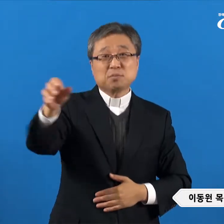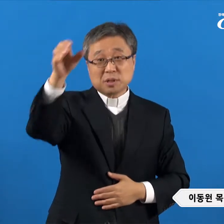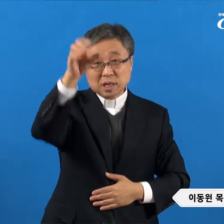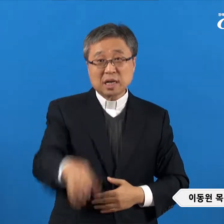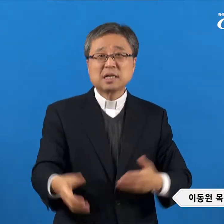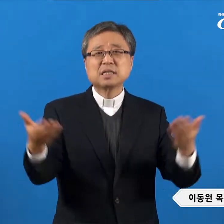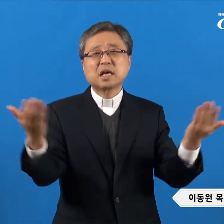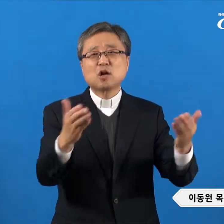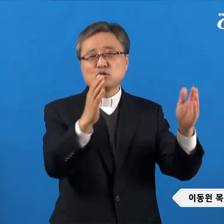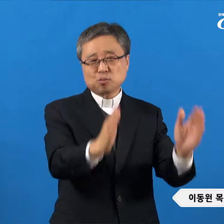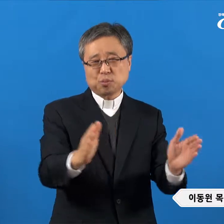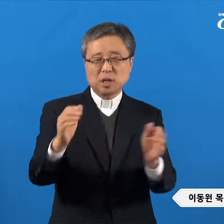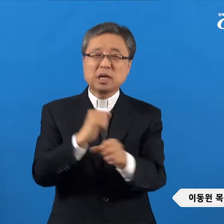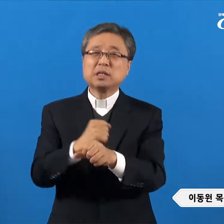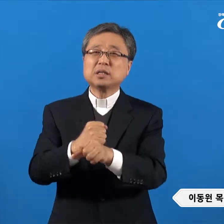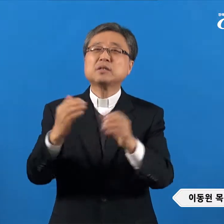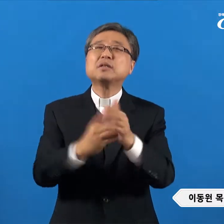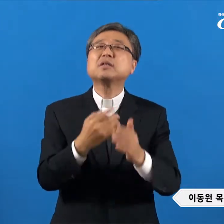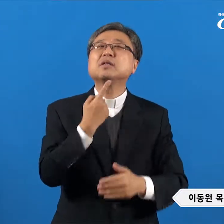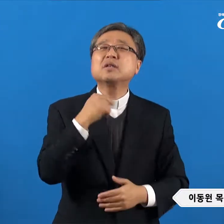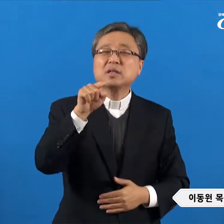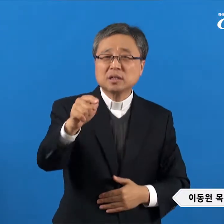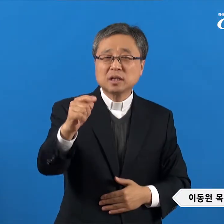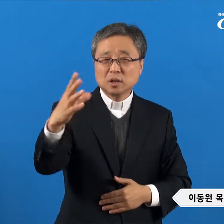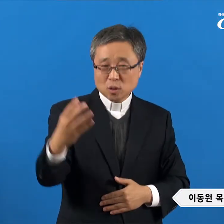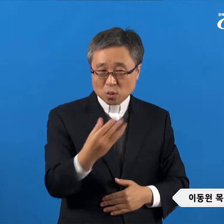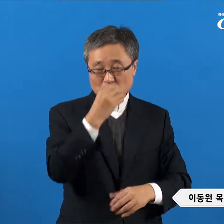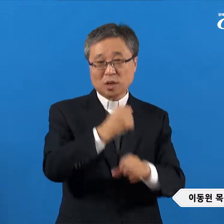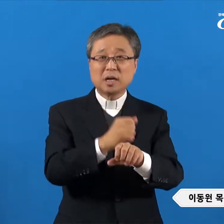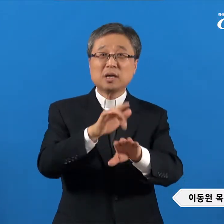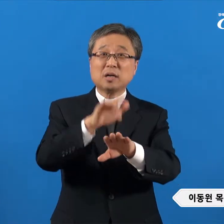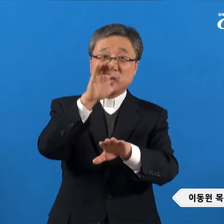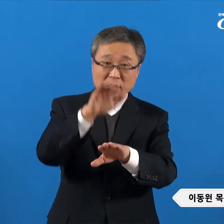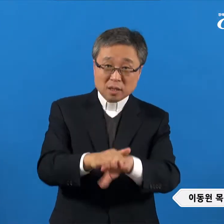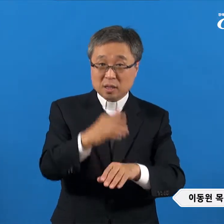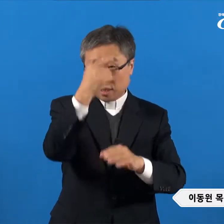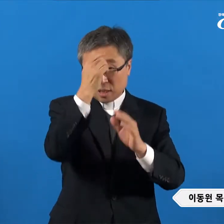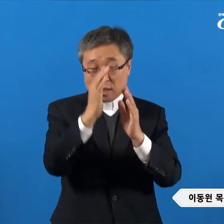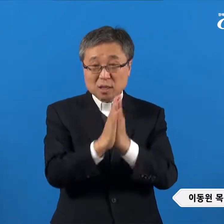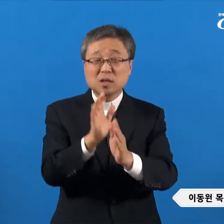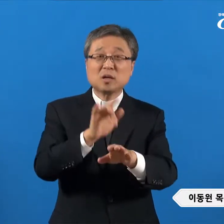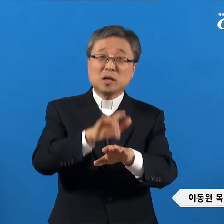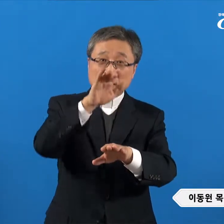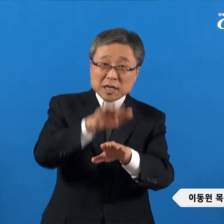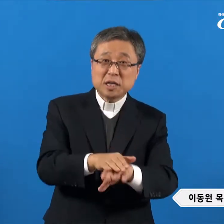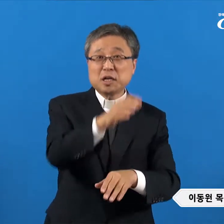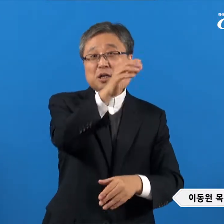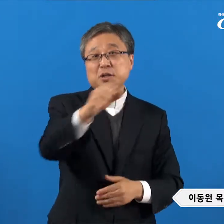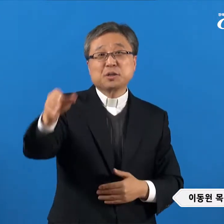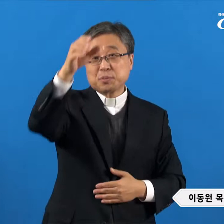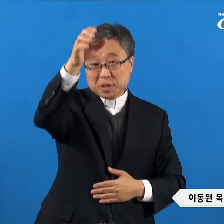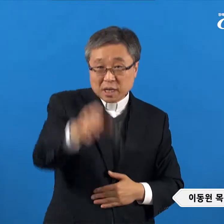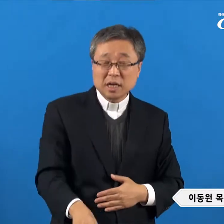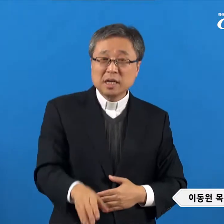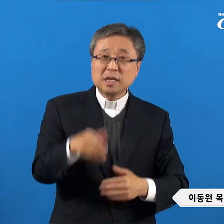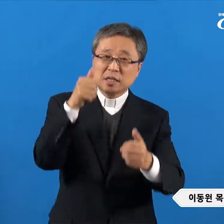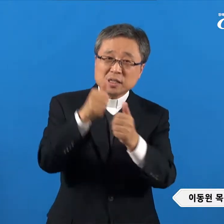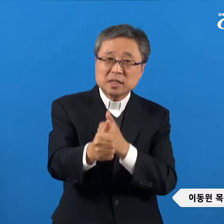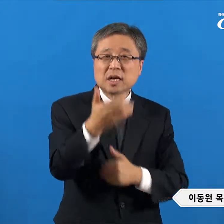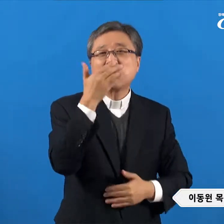준비하셨던 것입니다. 그의 거룩한 습관, 기도의 습관이 십자가의 승리를 가능하게 만들었던